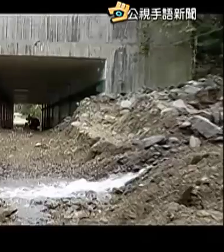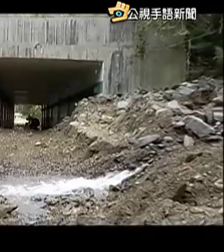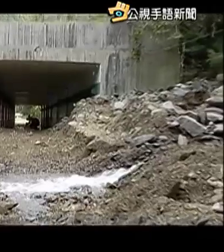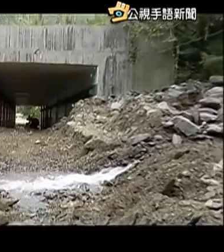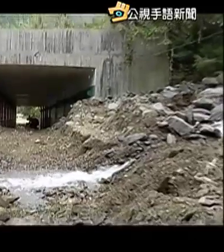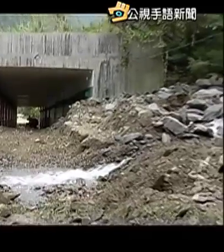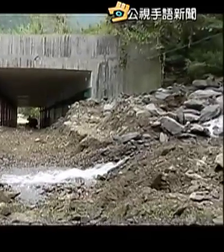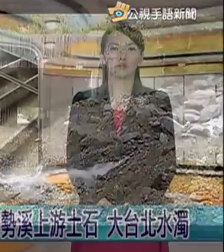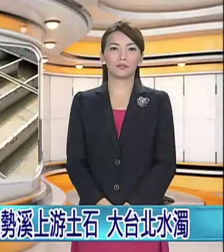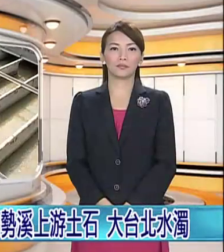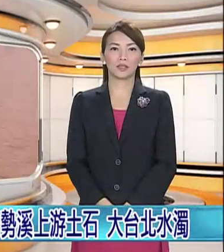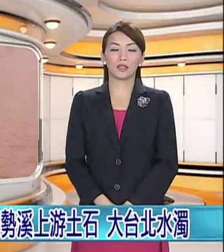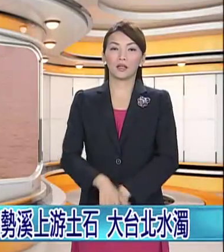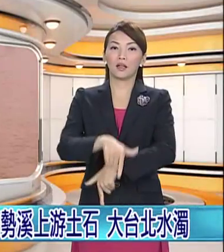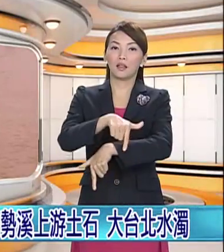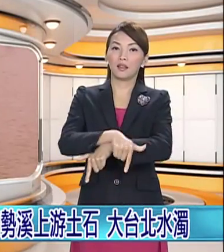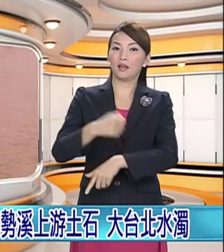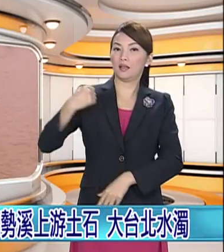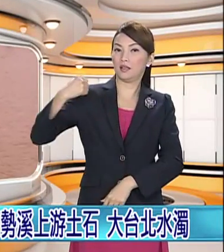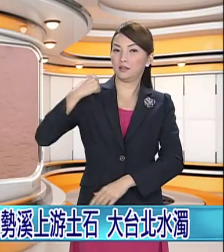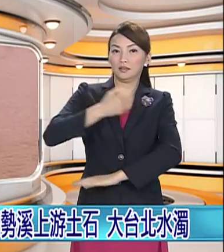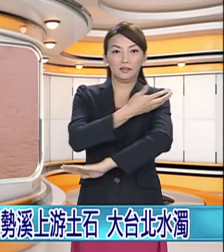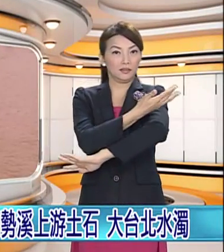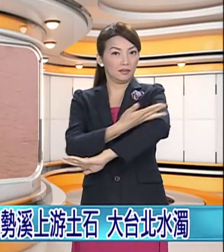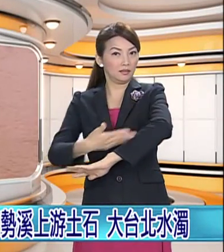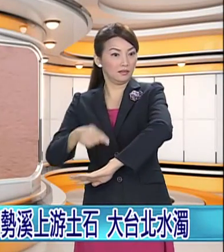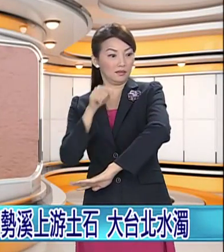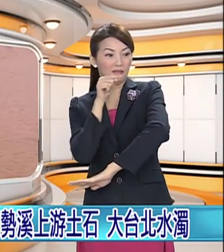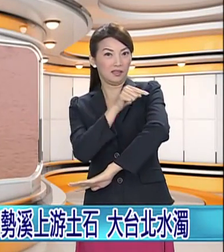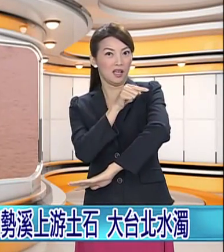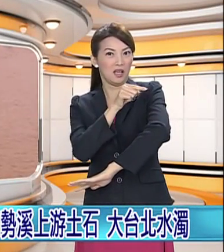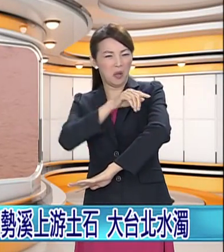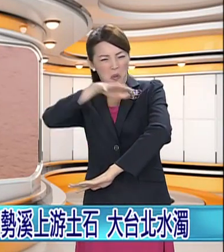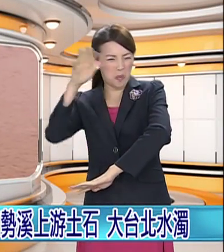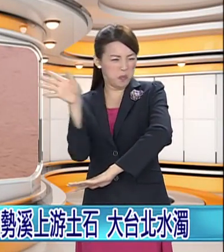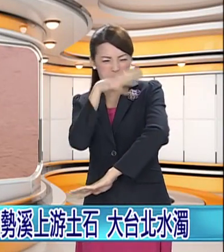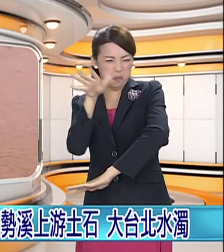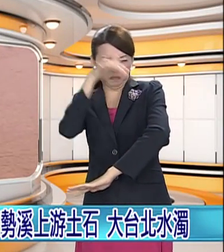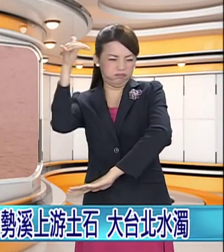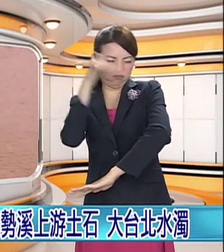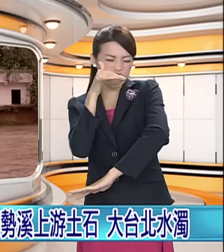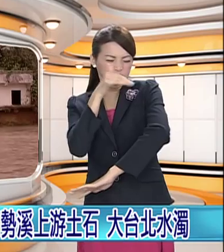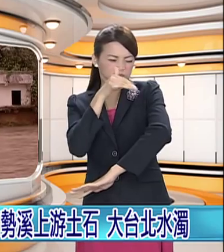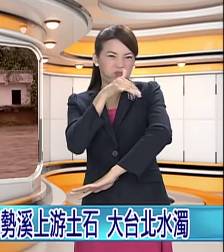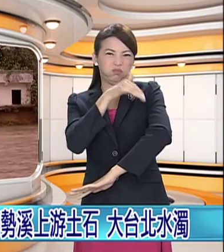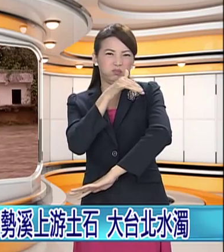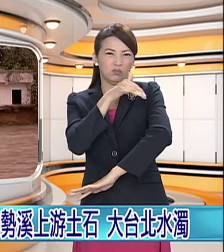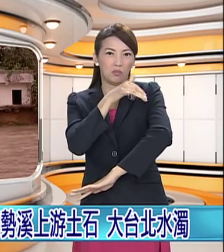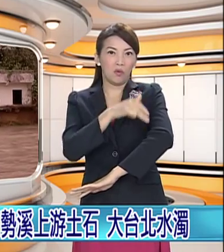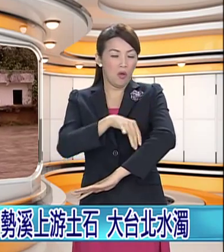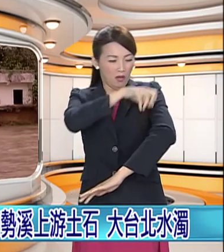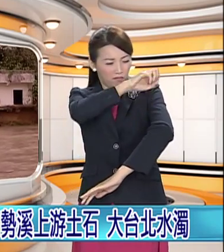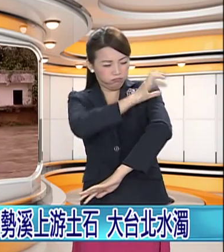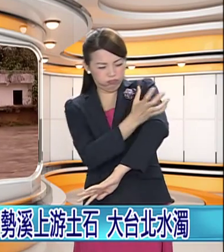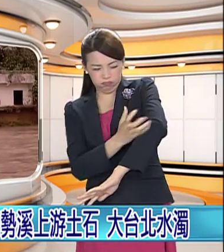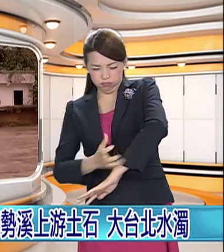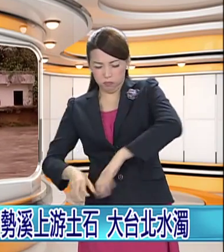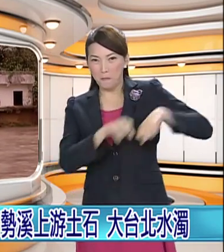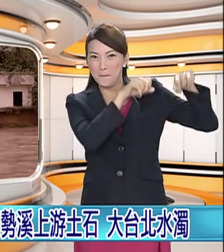道。 苏迪勒台风冲刷了南势溪上游的土石，造成大台北地